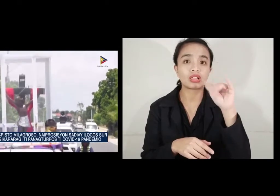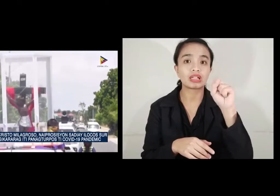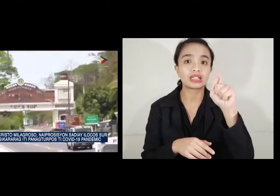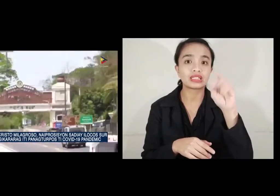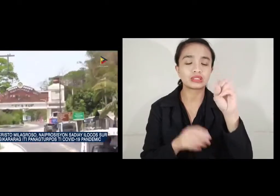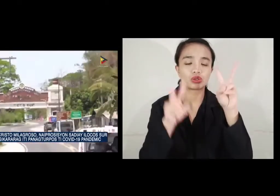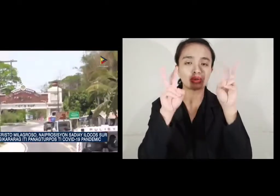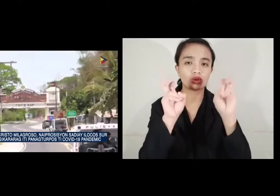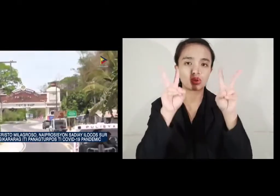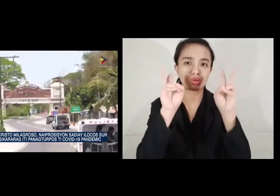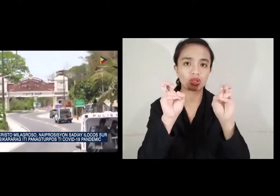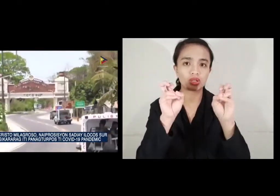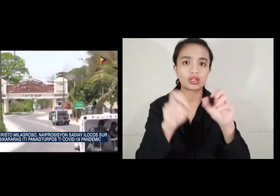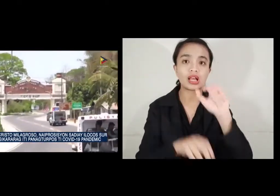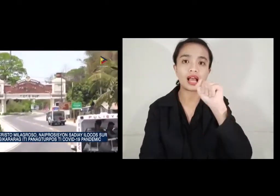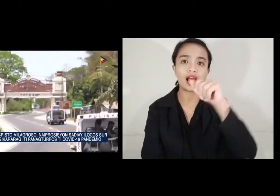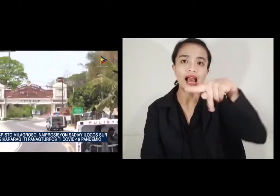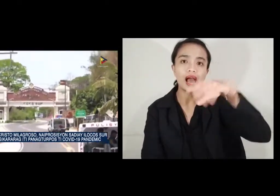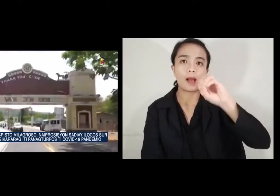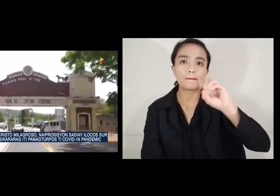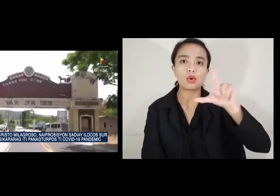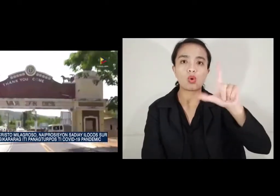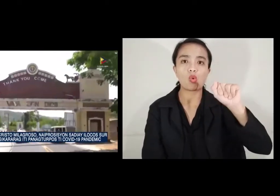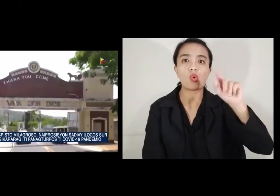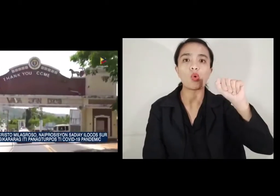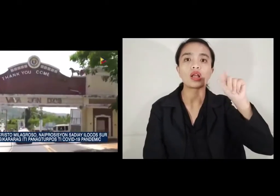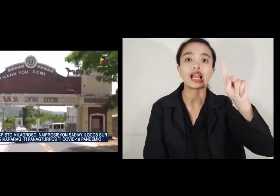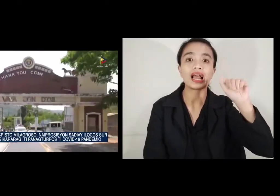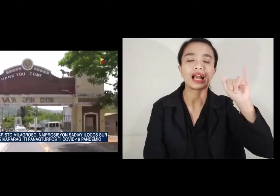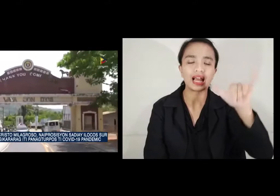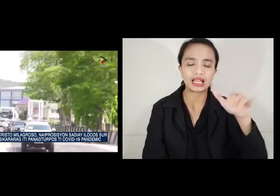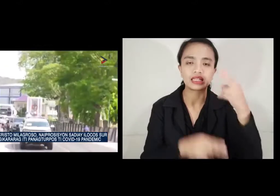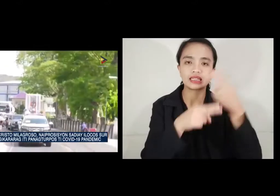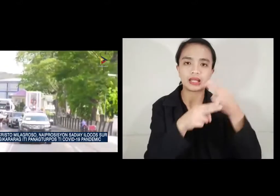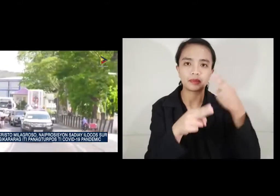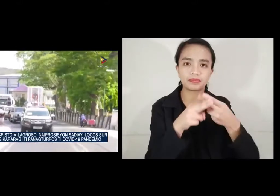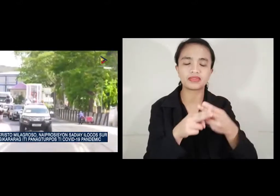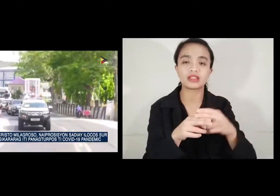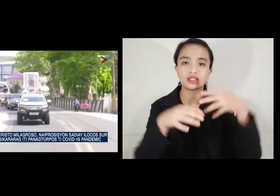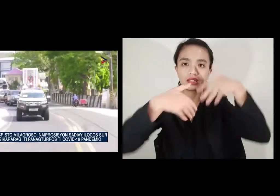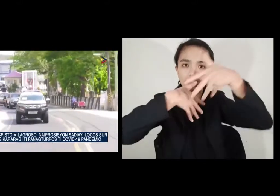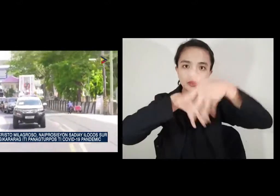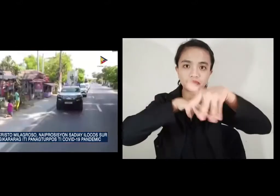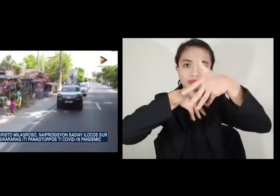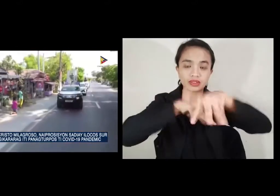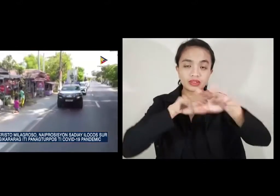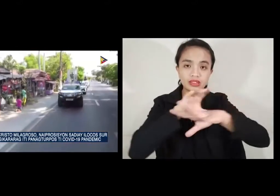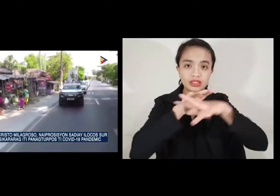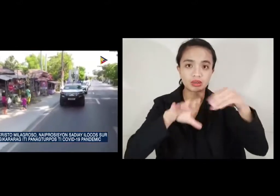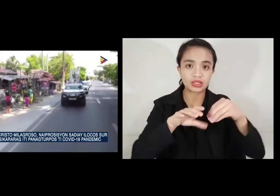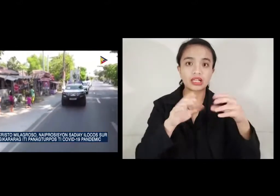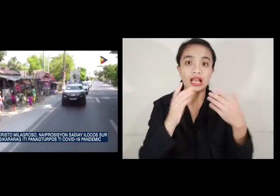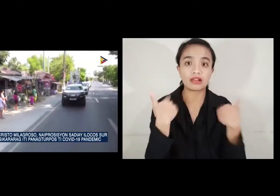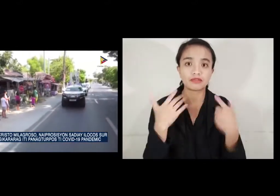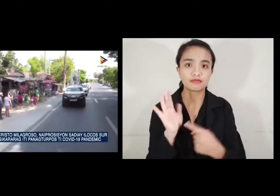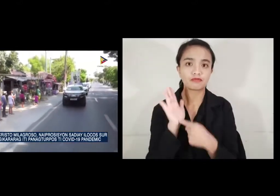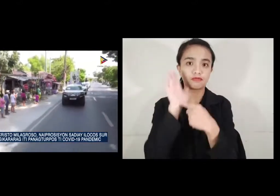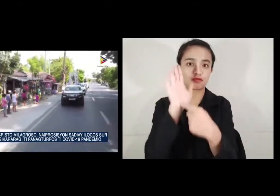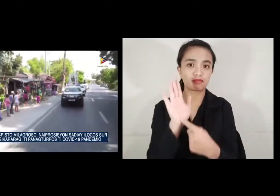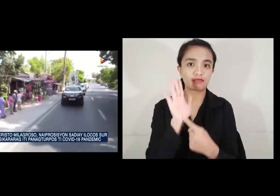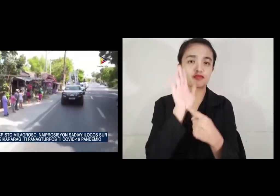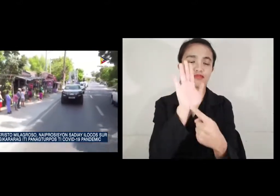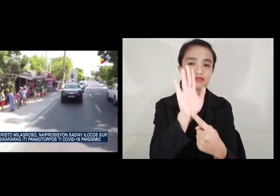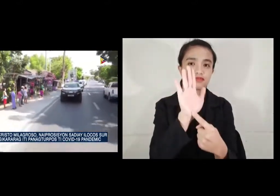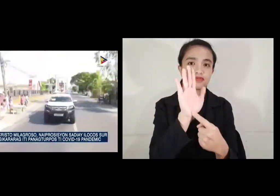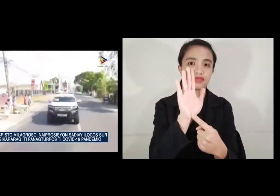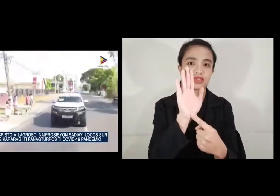wano awagan mi dito Sir Ed, iti Apo Lakay. Manipod iti litlita inwar tayo dito yung imahe, dito